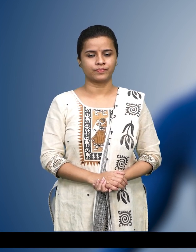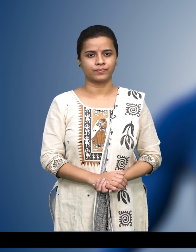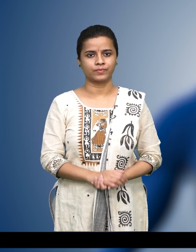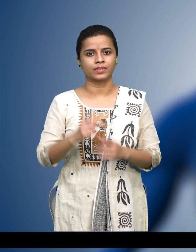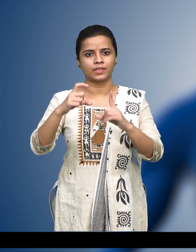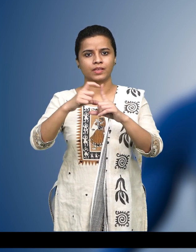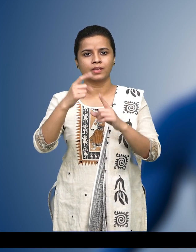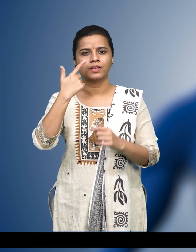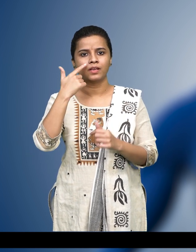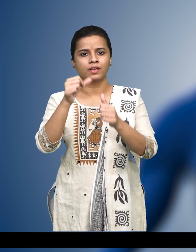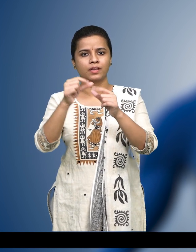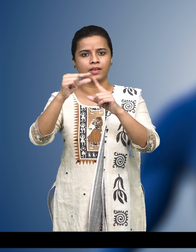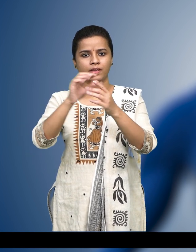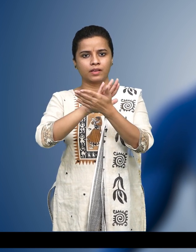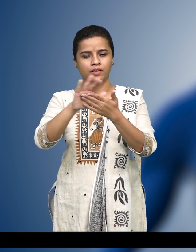डायफ्राम